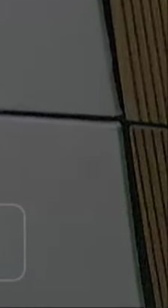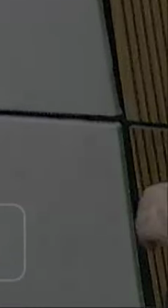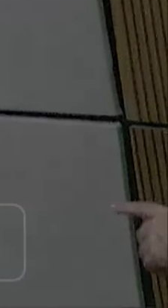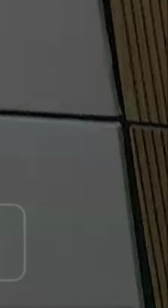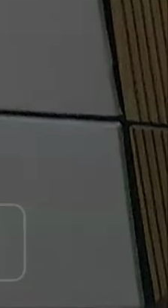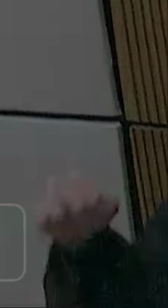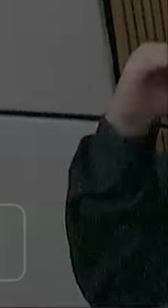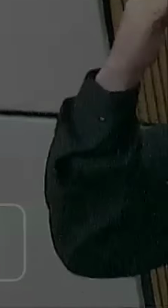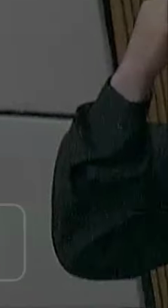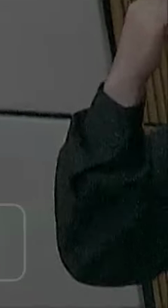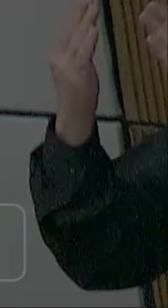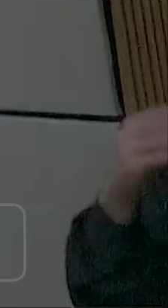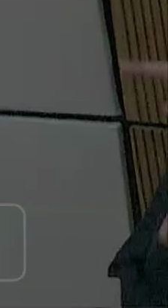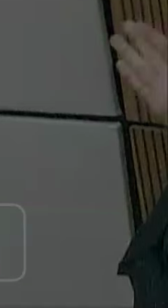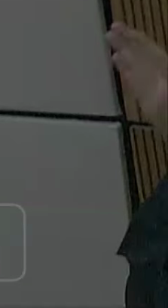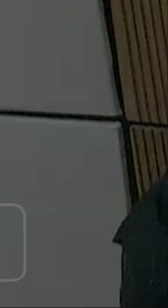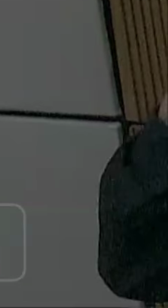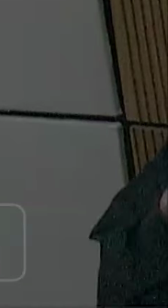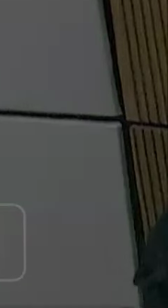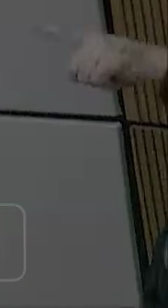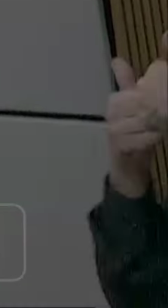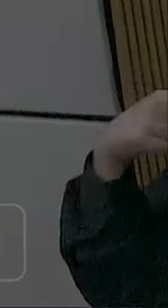Muchas gracias. Muy buenos días para todos.